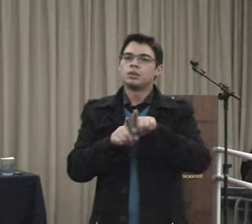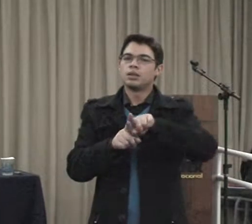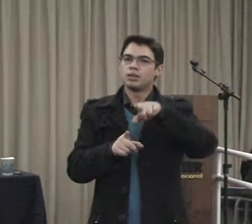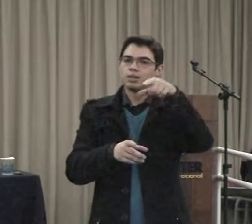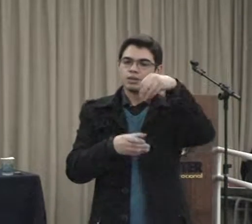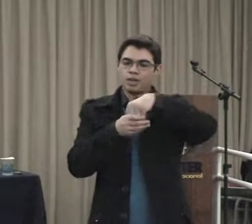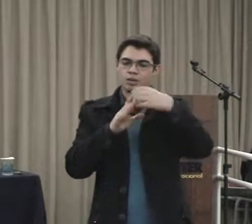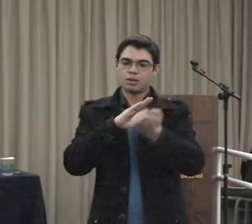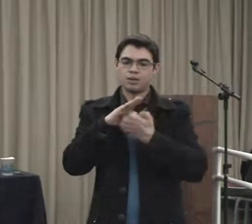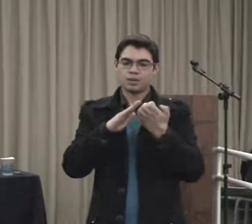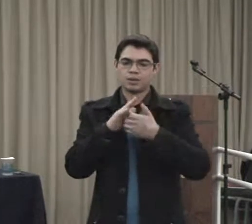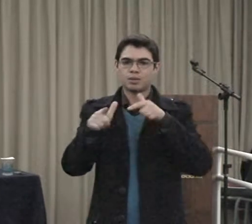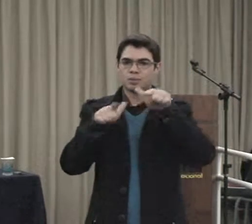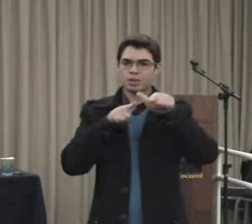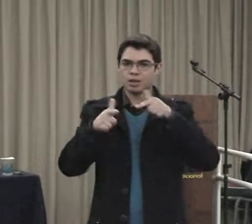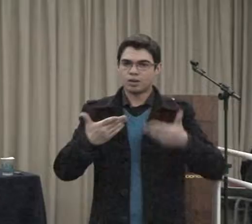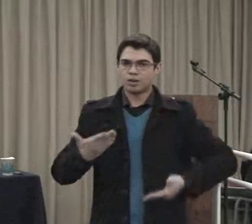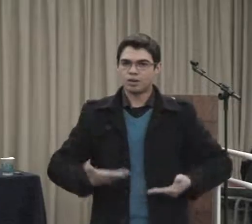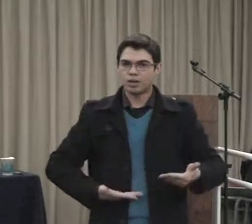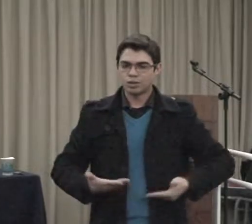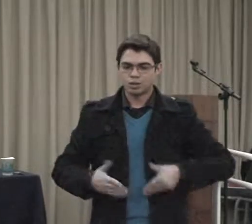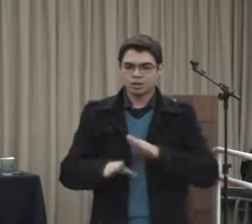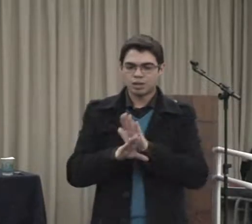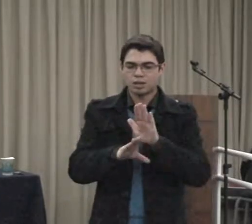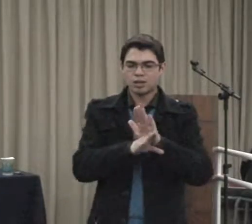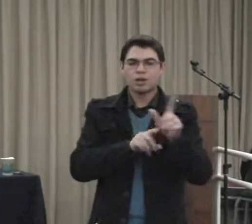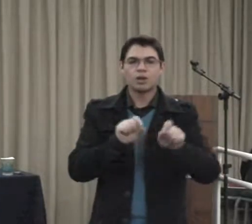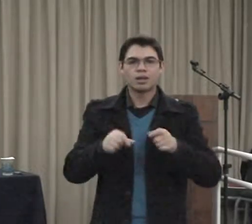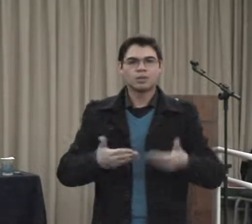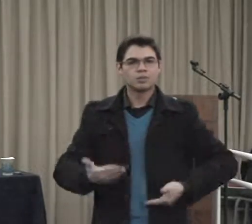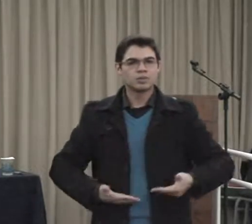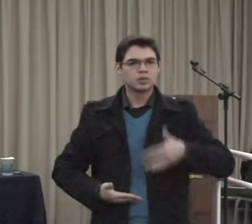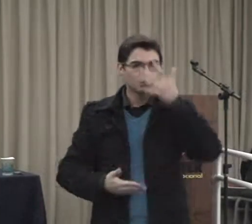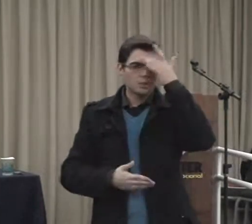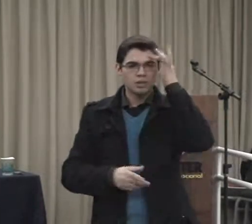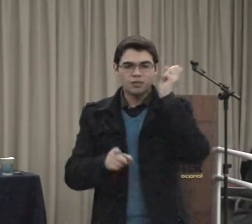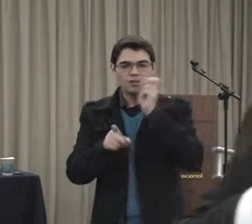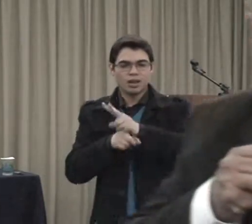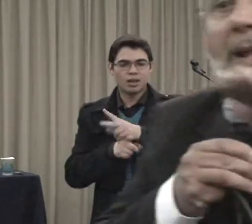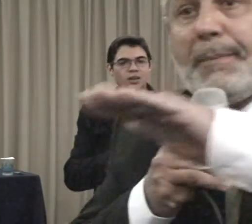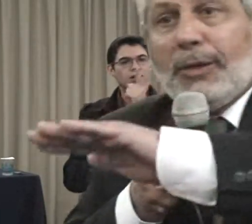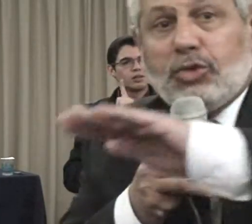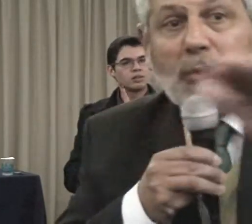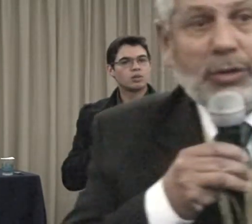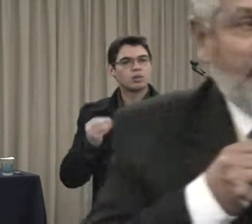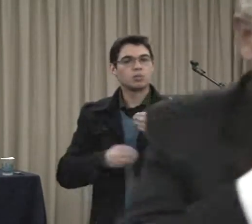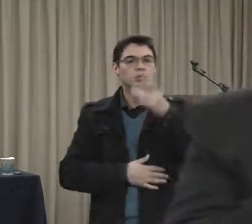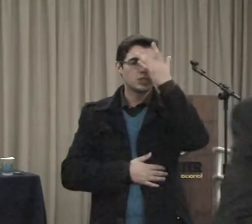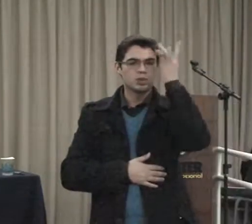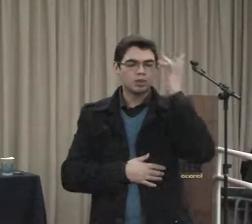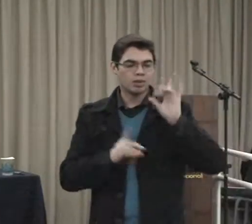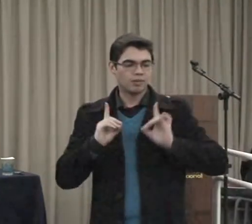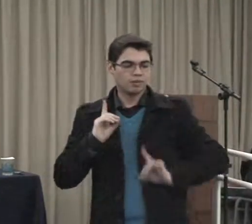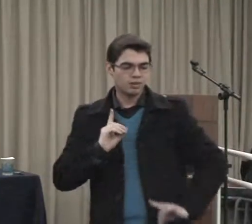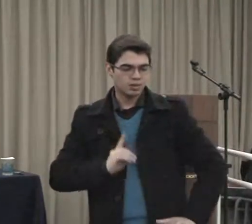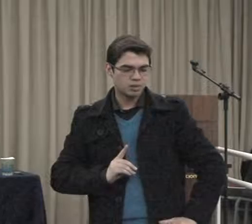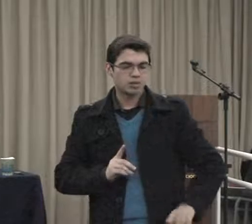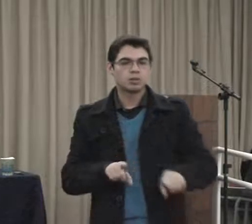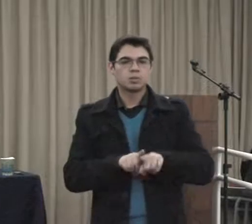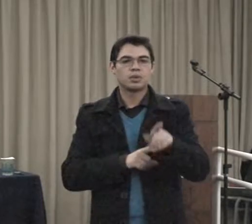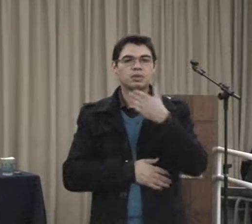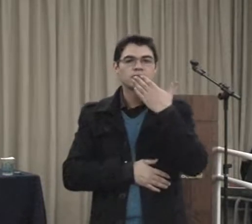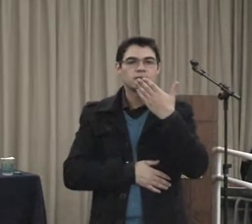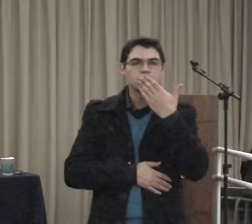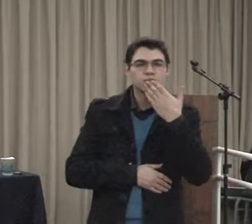diversidade. E a diversidade em toda a sua amplitude, que fala de todas as minorias. Fala da pessoa com deficiência, ela fala do